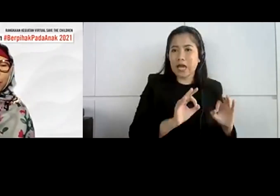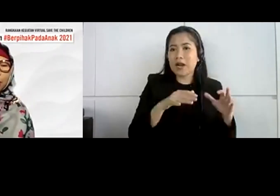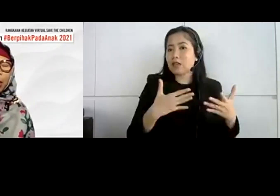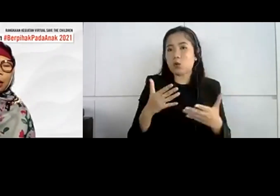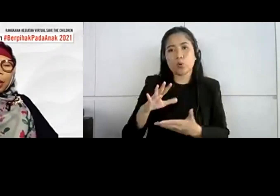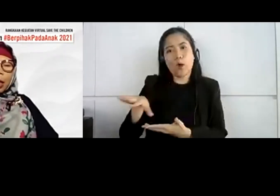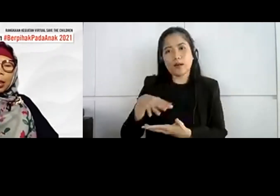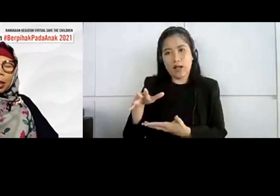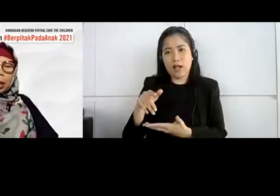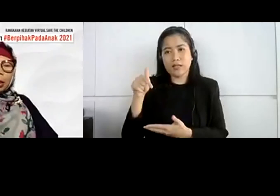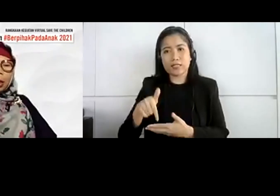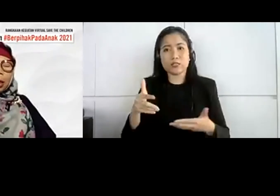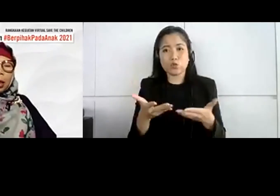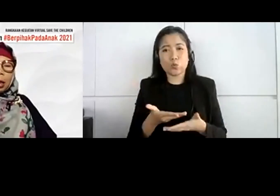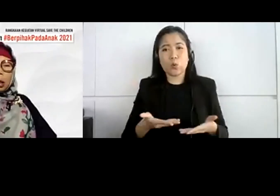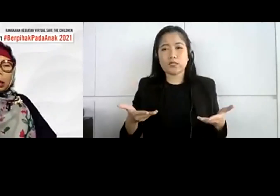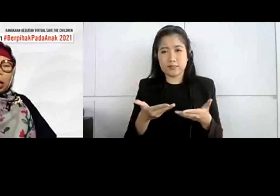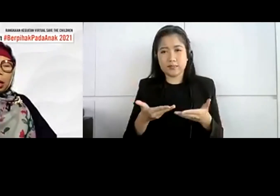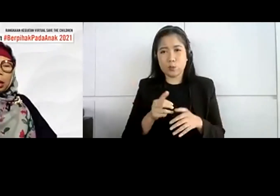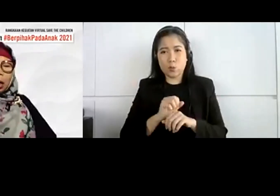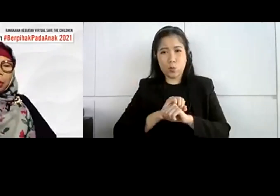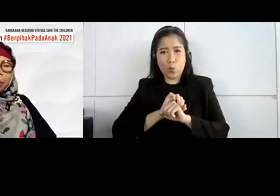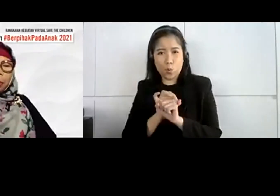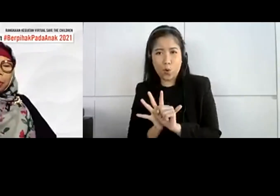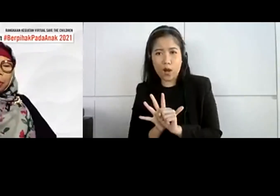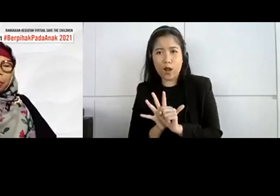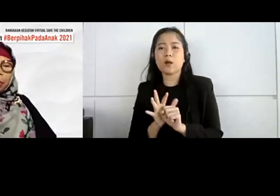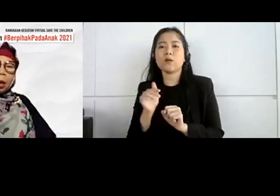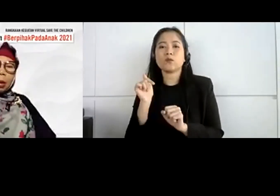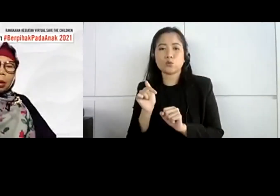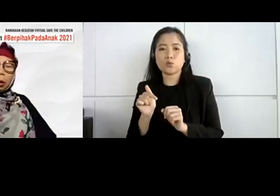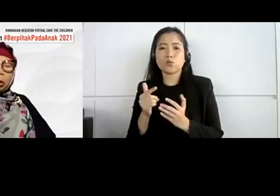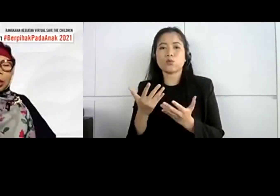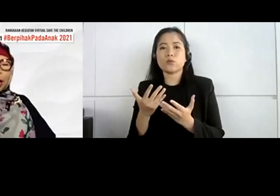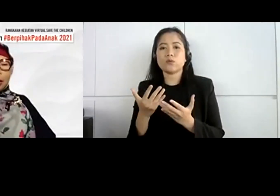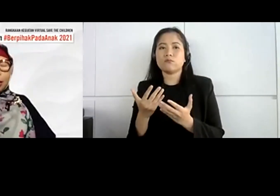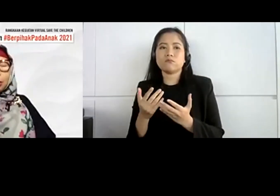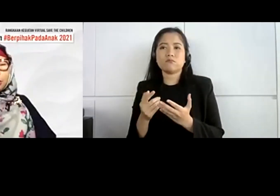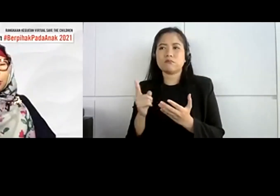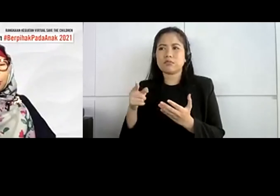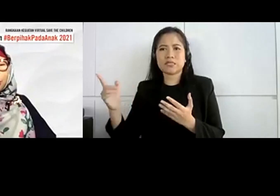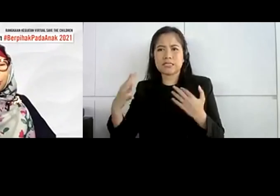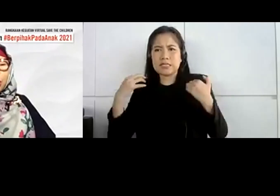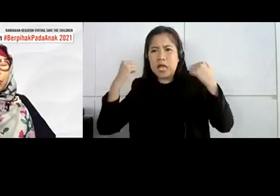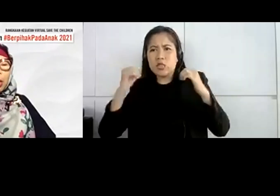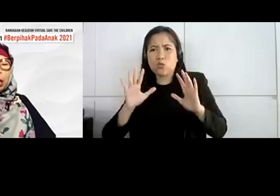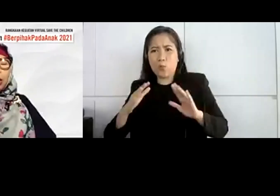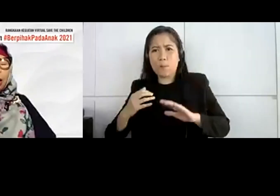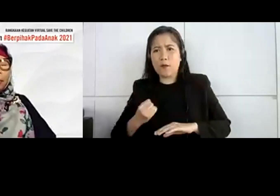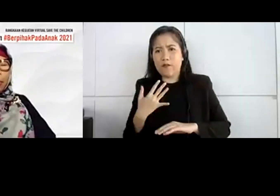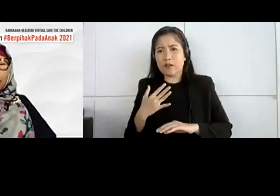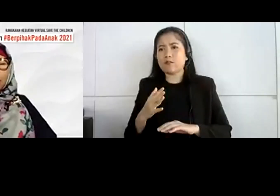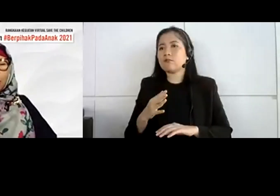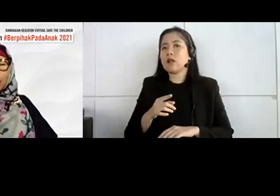pandemi COVID-19 ini yang tidak hanya pada sektor kesehatan, juga